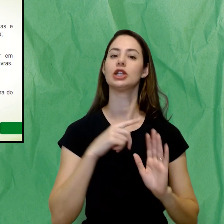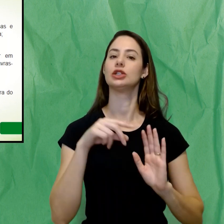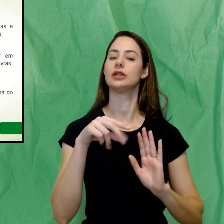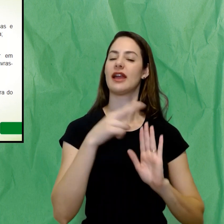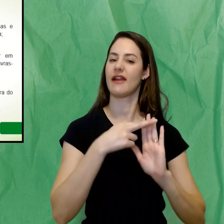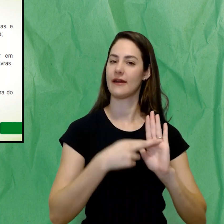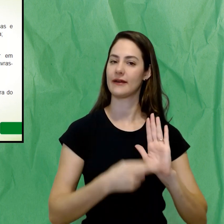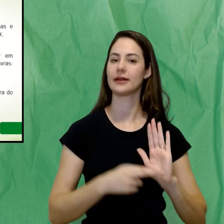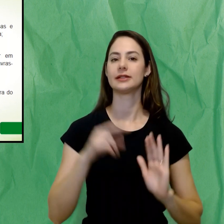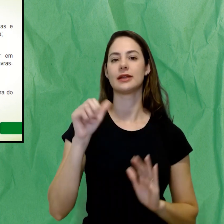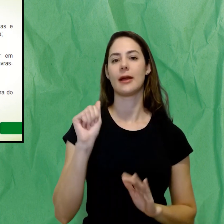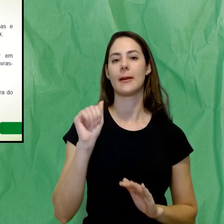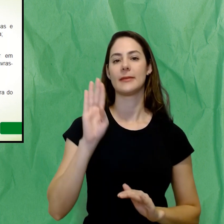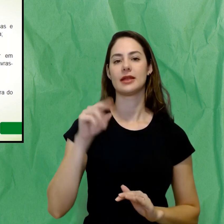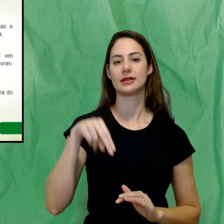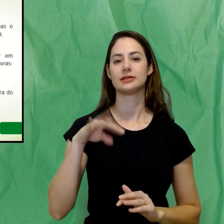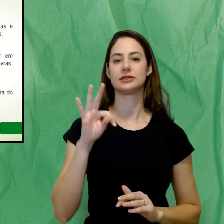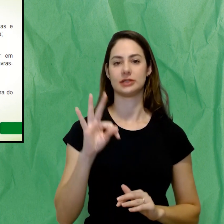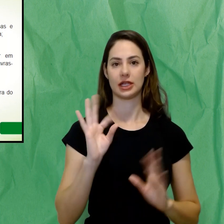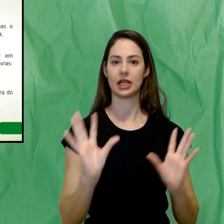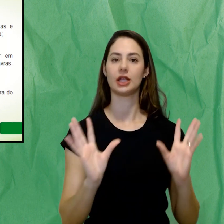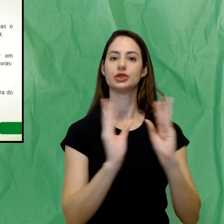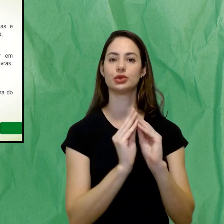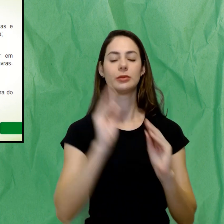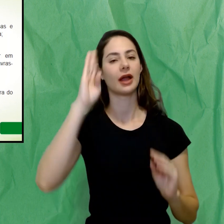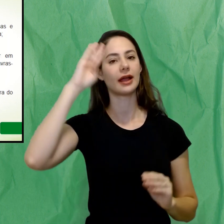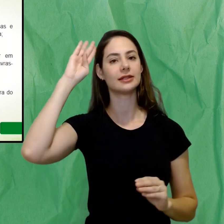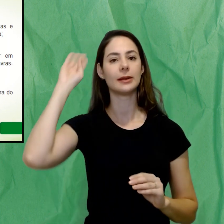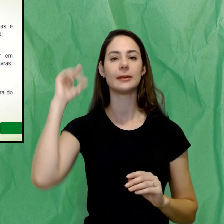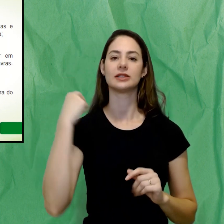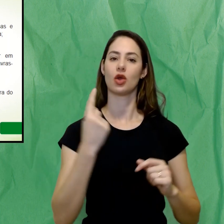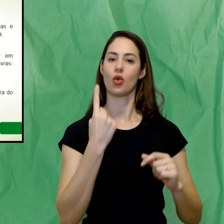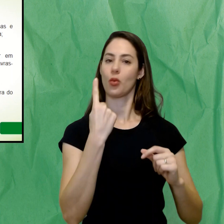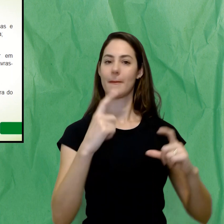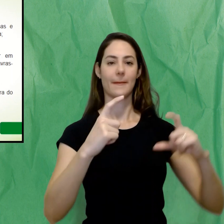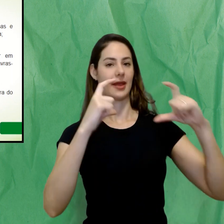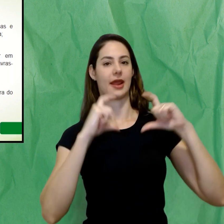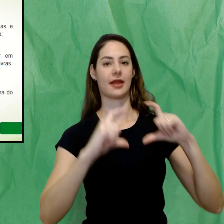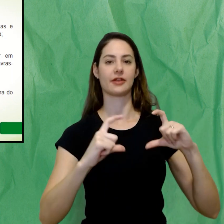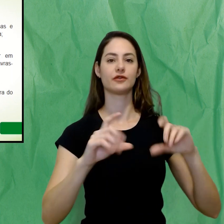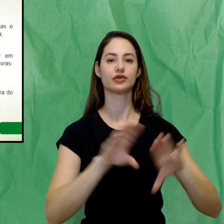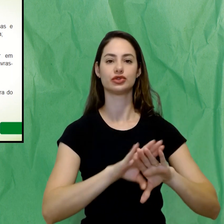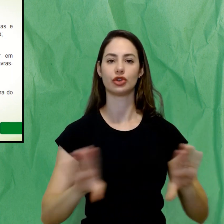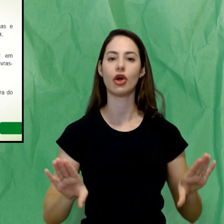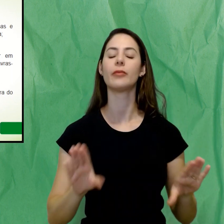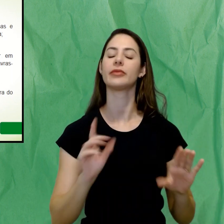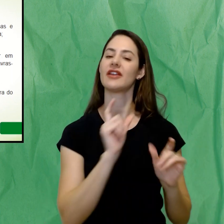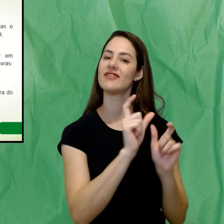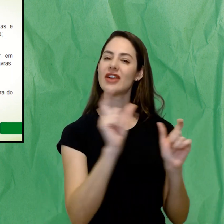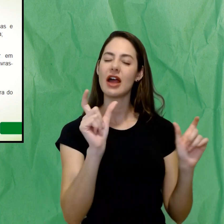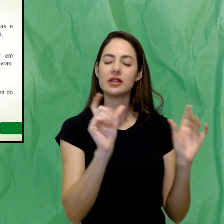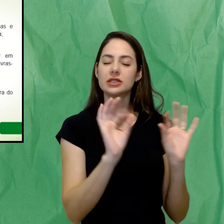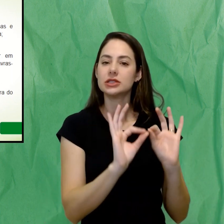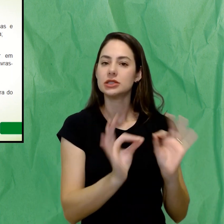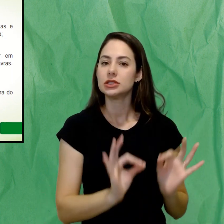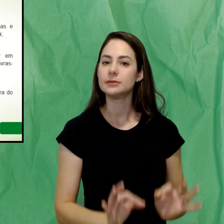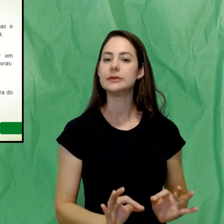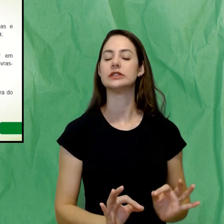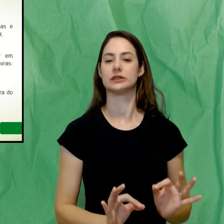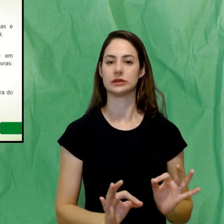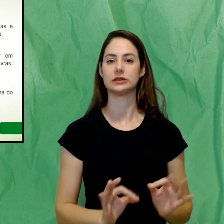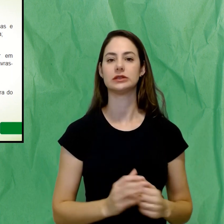ABNT, um resumo acadêmico ele deve ser, primeiro, escrito em um único parágrafo, apresentando frases concisas e